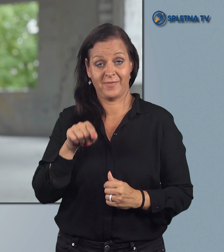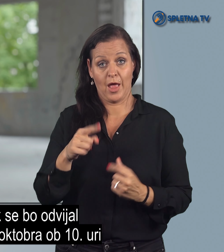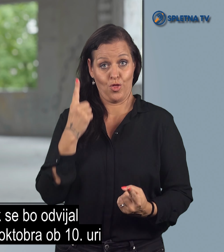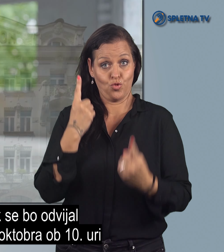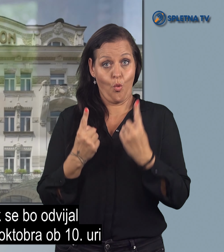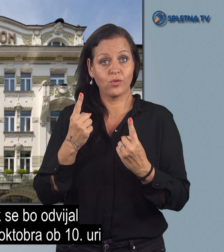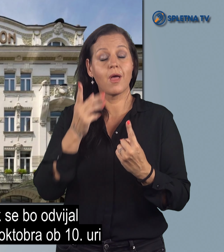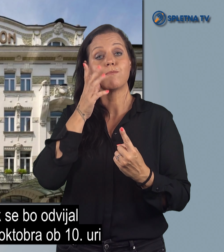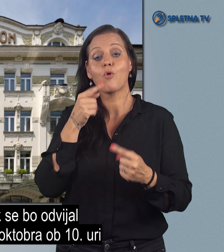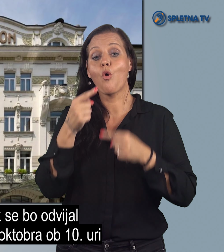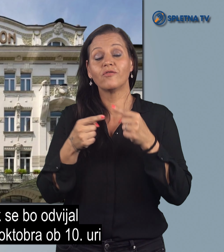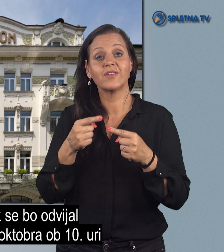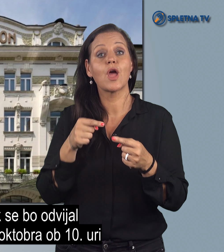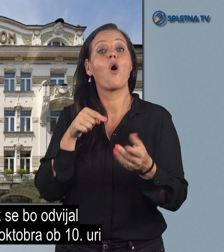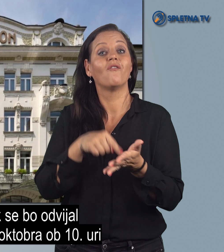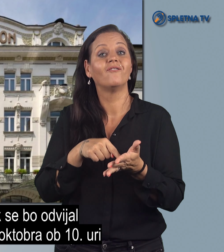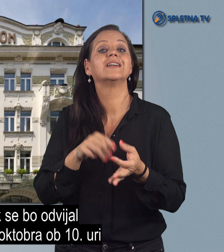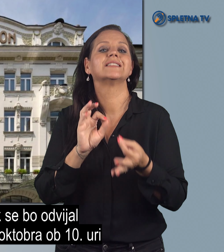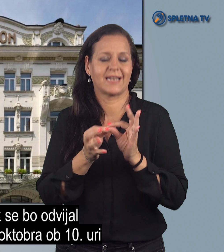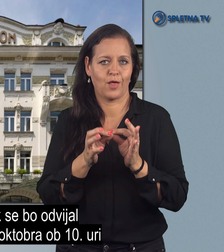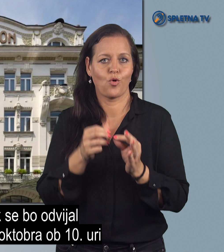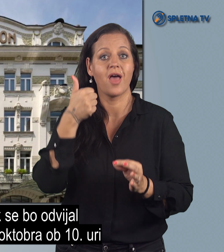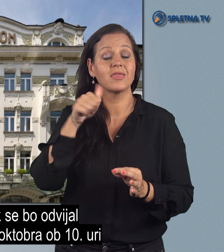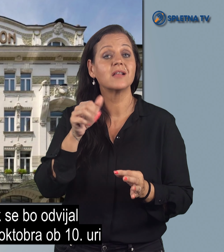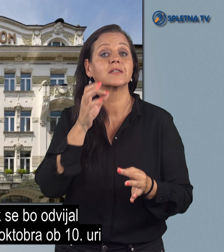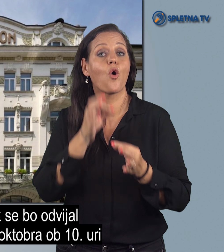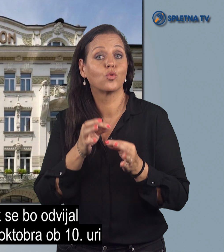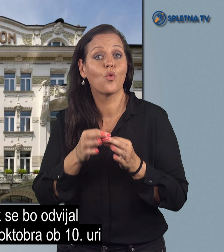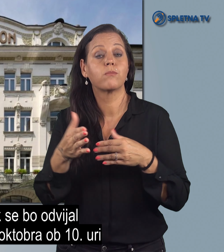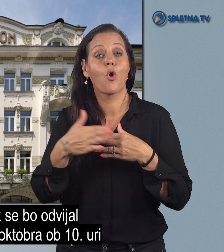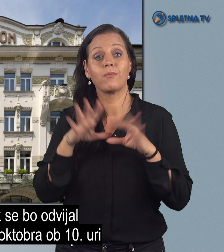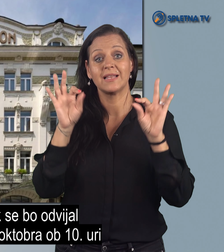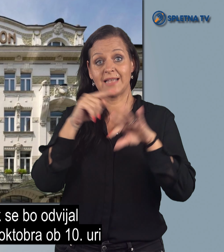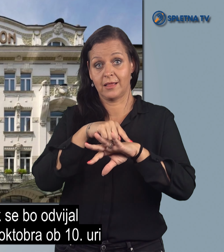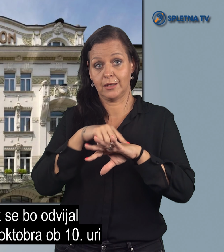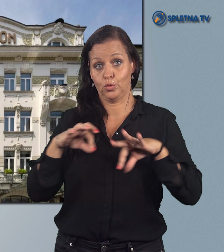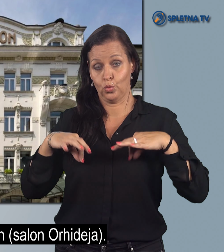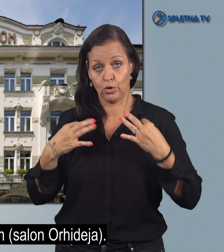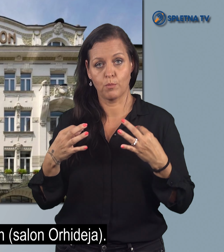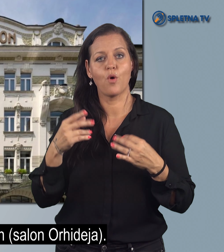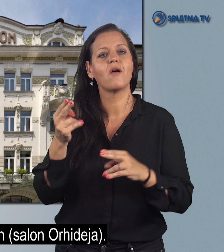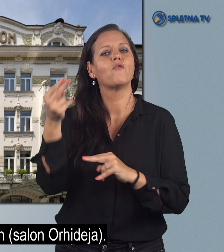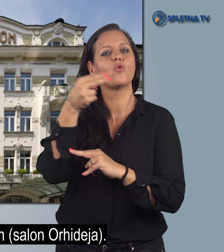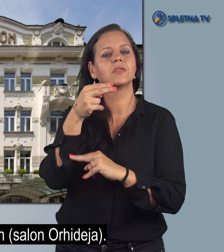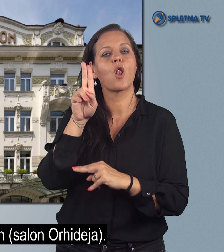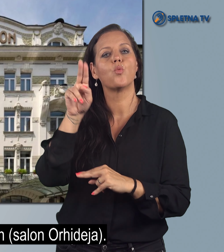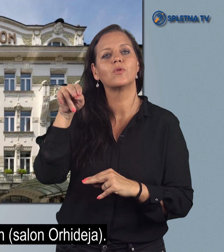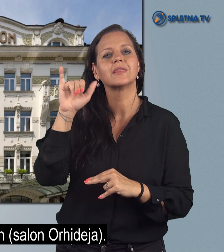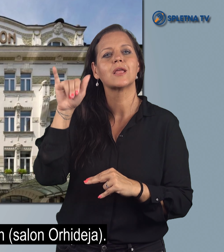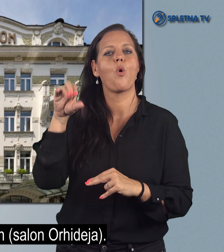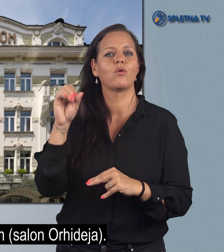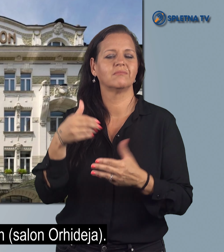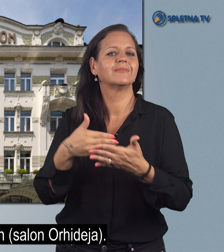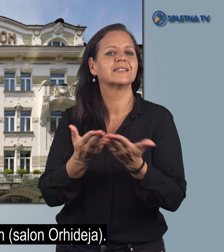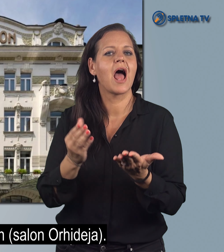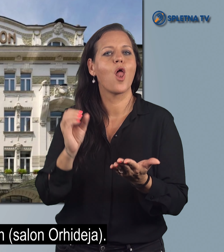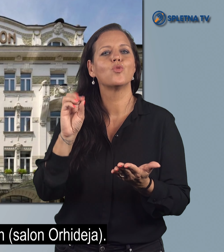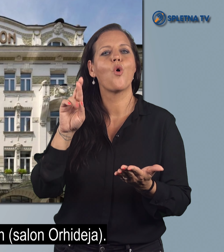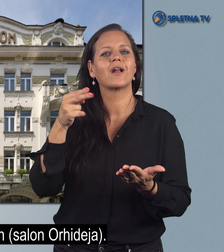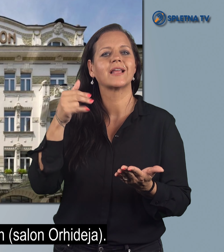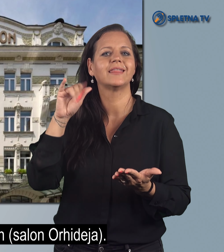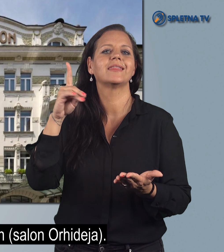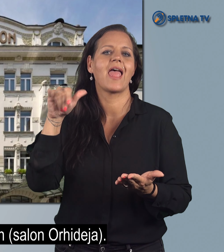zaradi omejitev v komunikaciji. Dogodek se bo odvijal v sredo, 11. oktobra ob 10. uri v hotelu